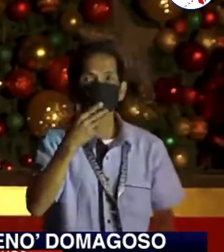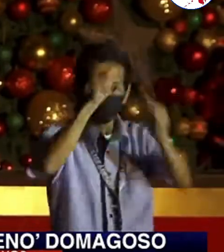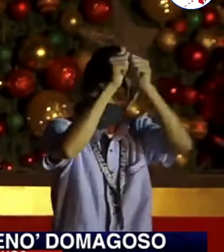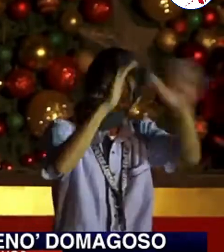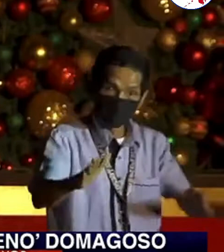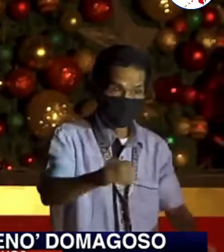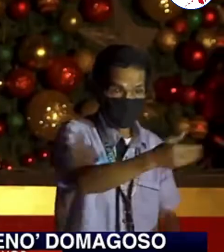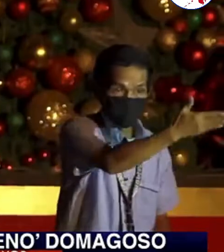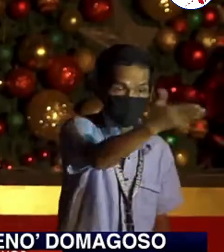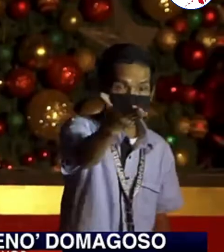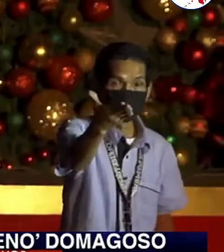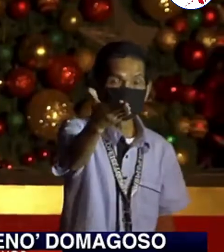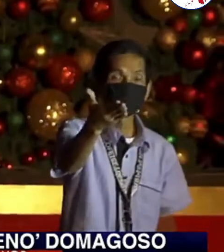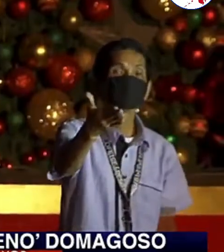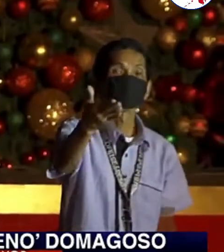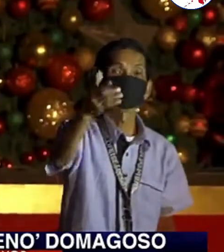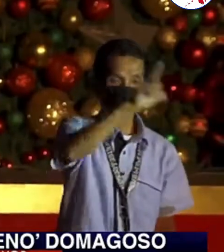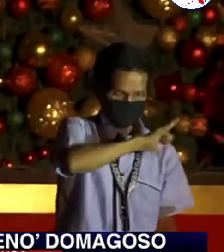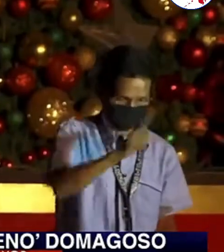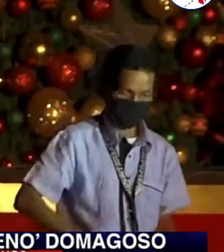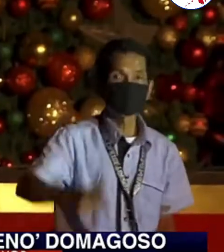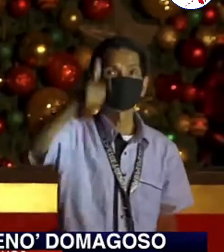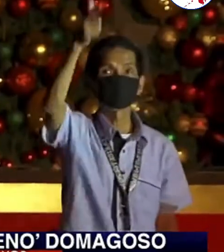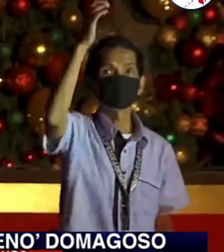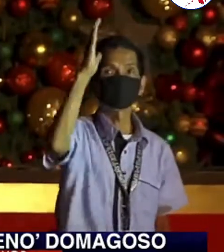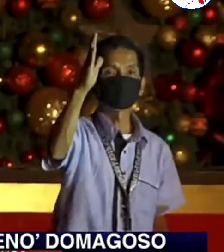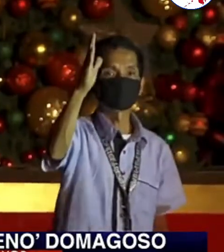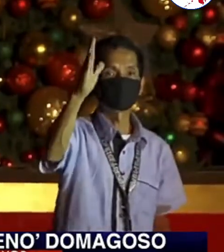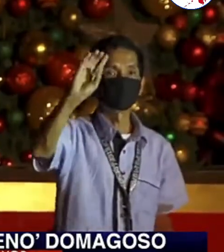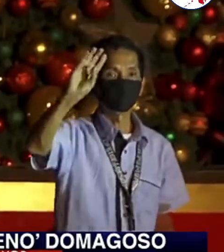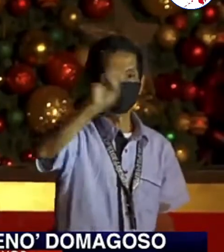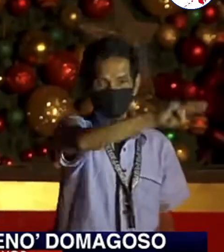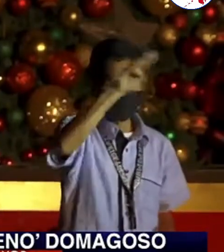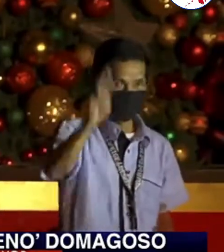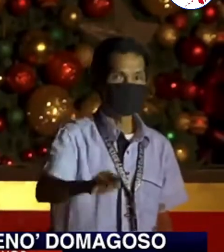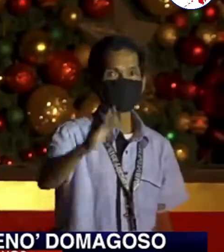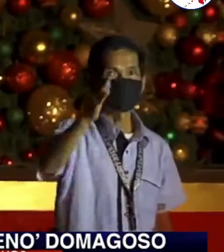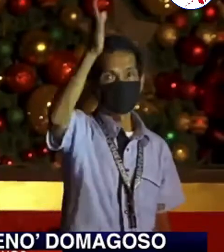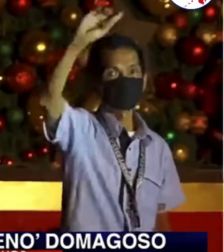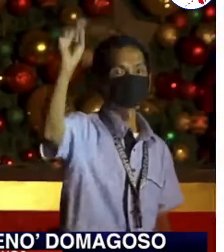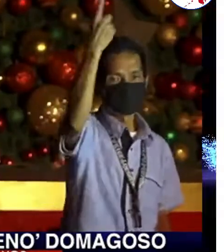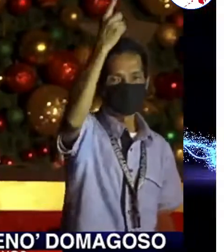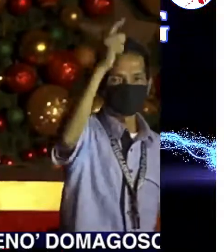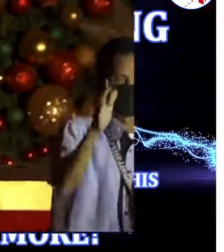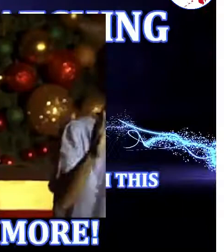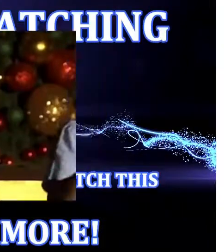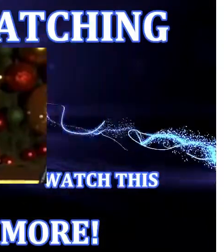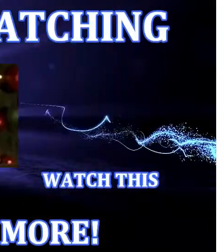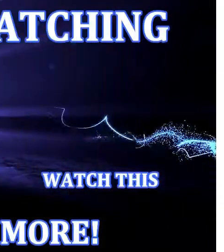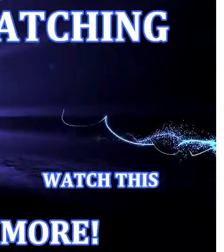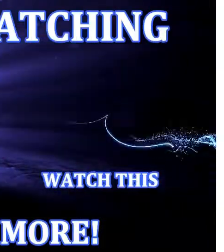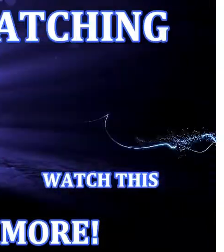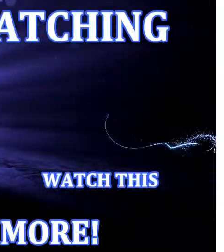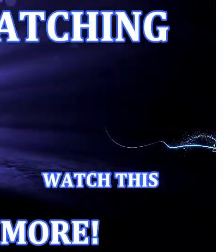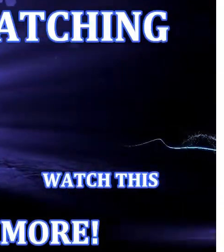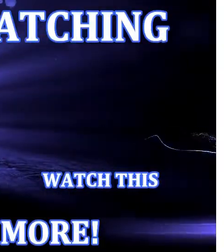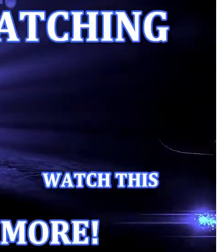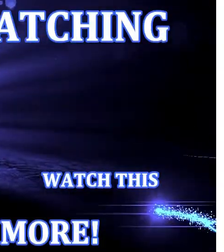Pagpalainawa kayo ng pong may kapat. Manila! God first!